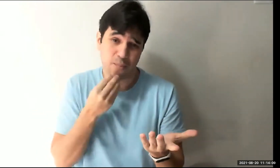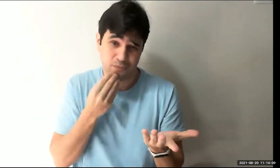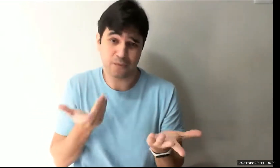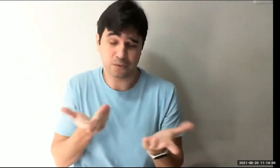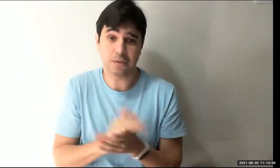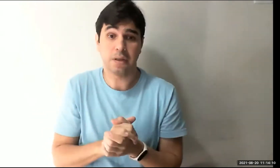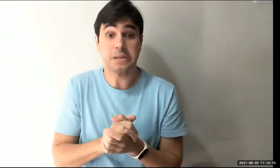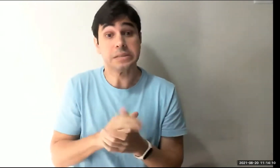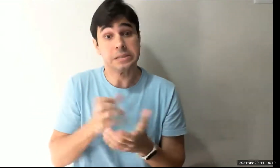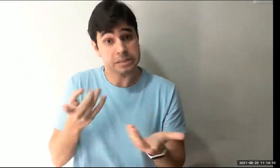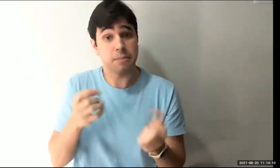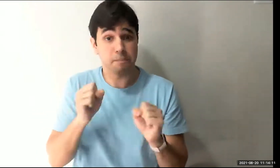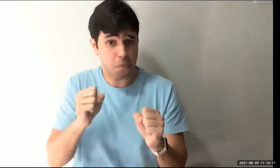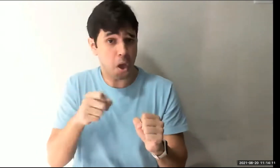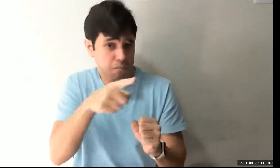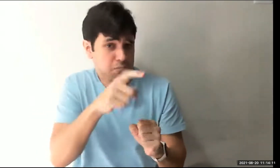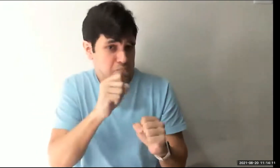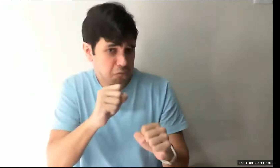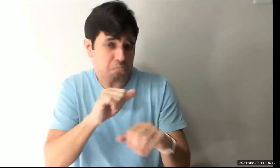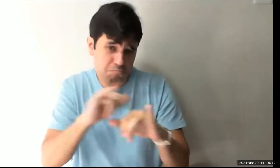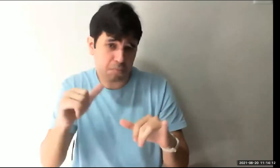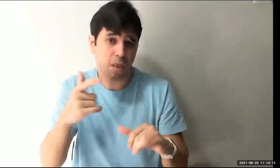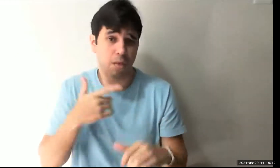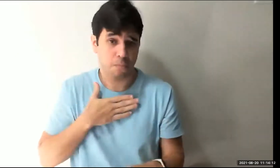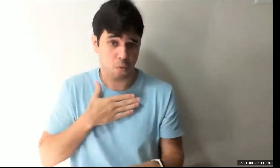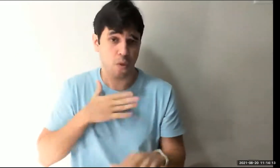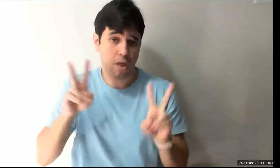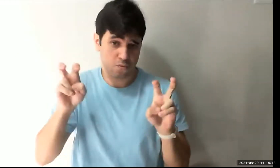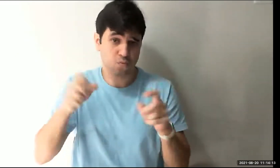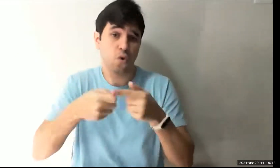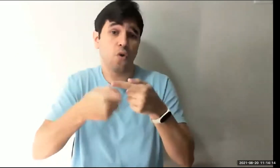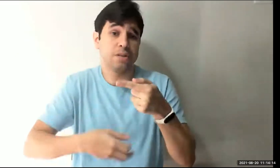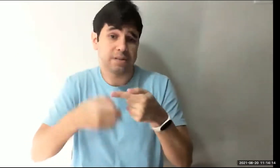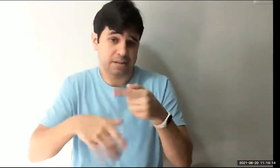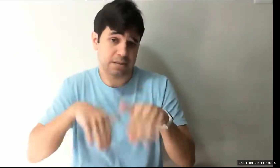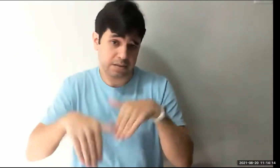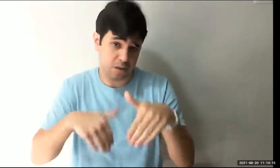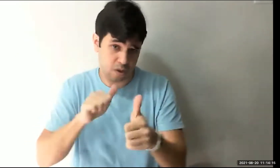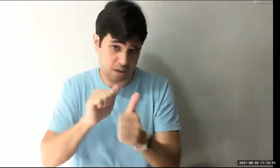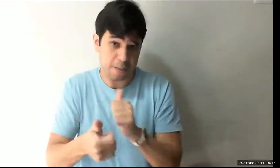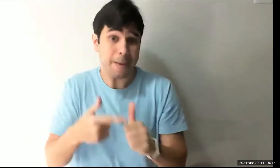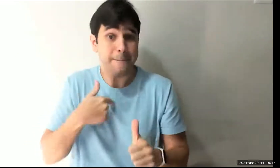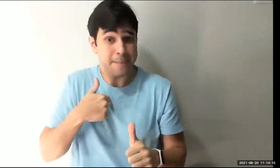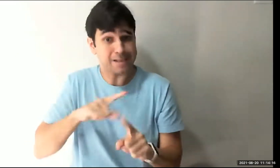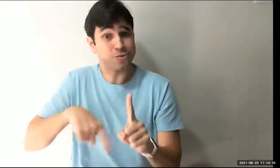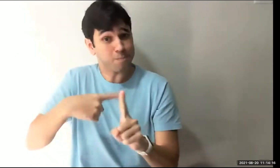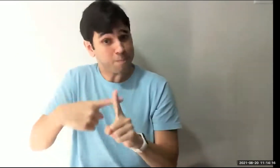mesmo de surdos que estão praticando, de profissionais envolvidos, mas não vejo problema em divulgar.